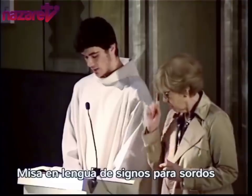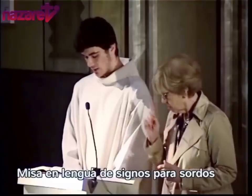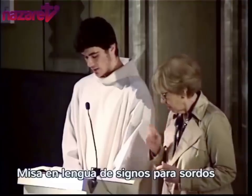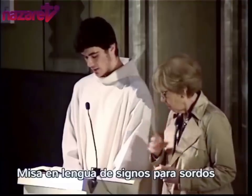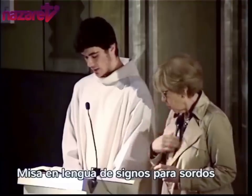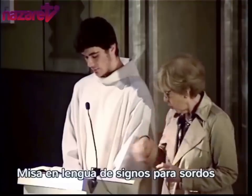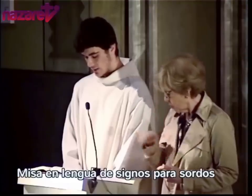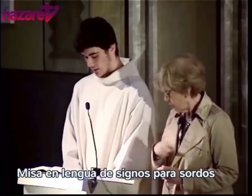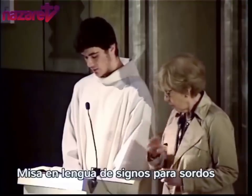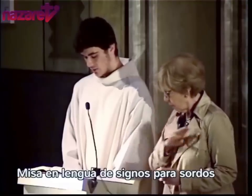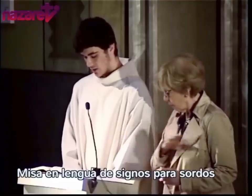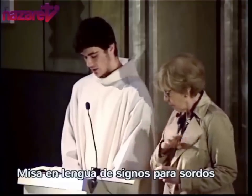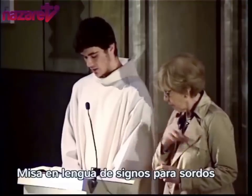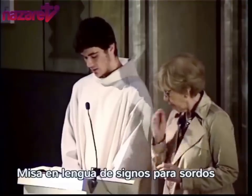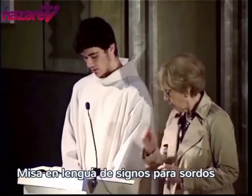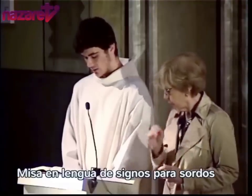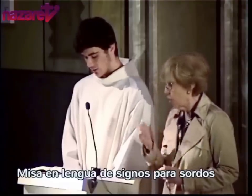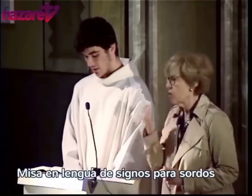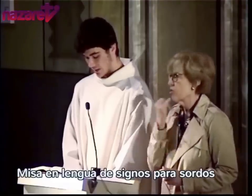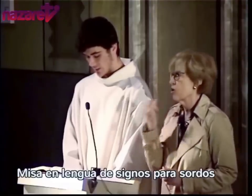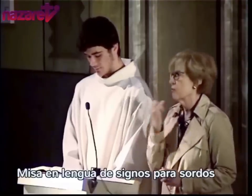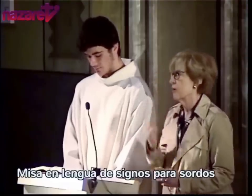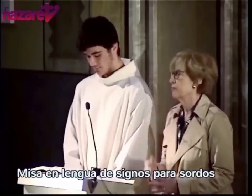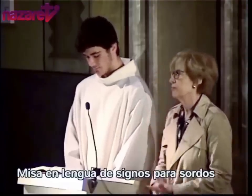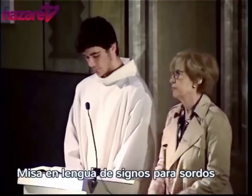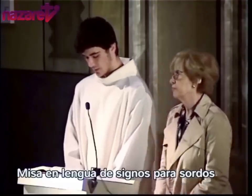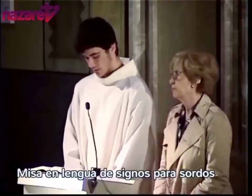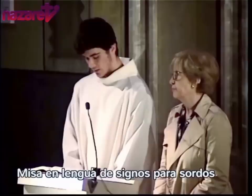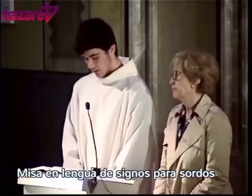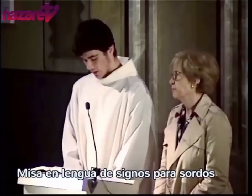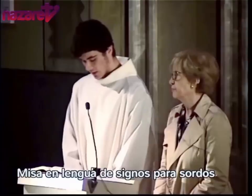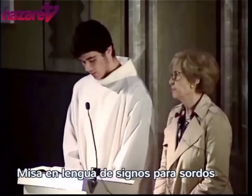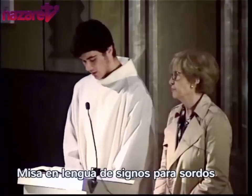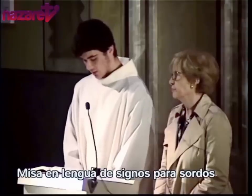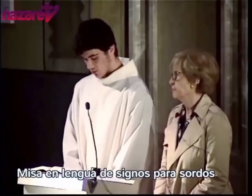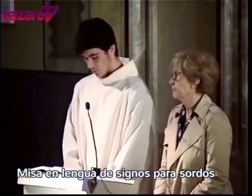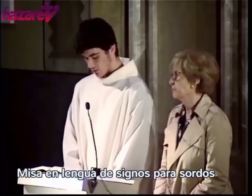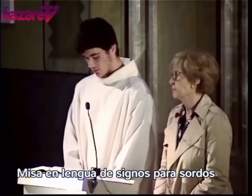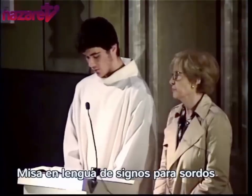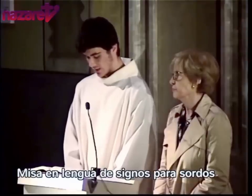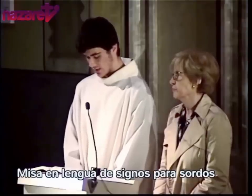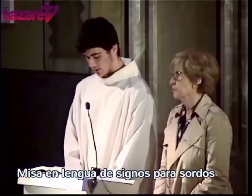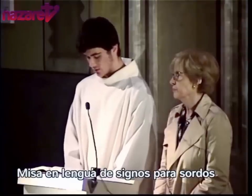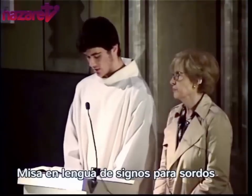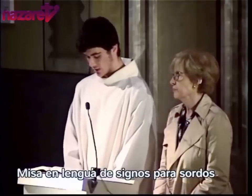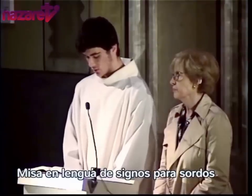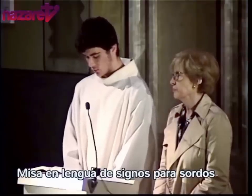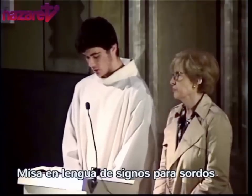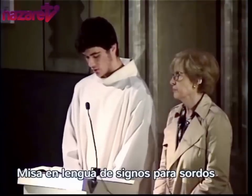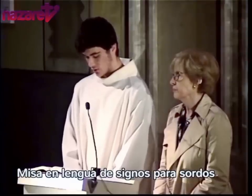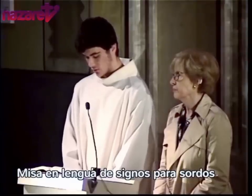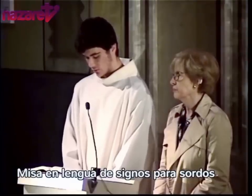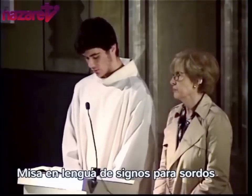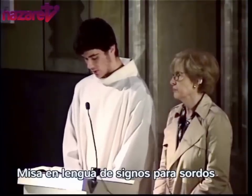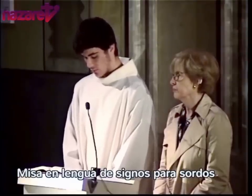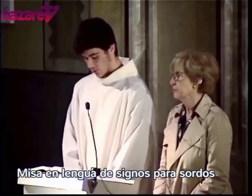Libia que limita con Cirene. Hay ciudadanos romanos forasteros, tanto